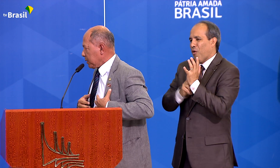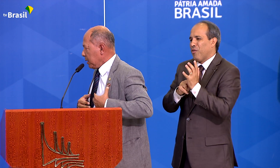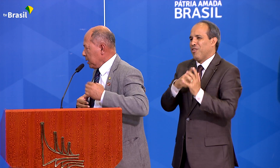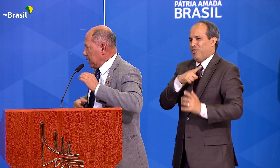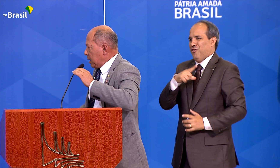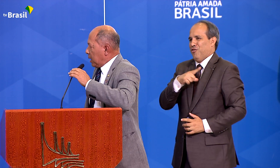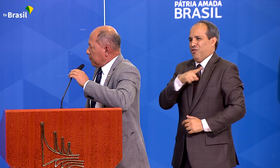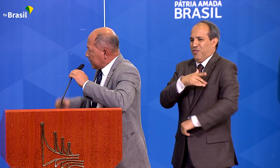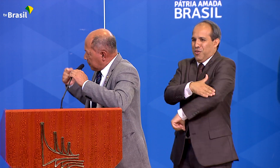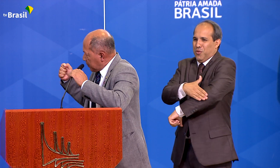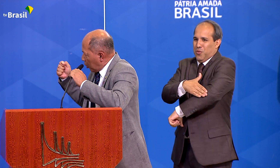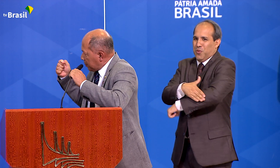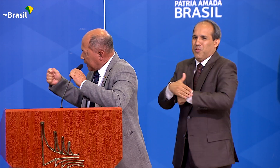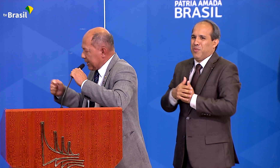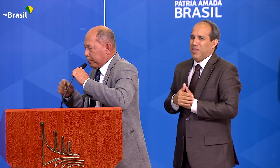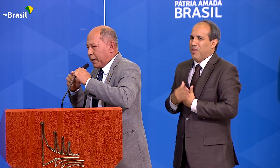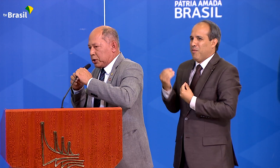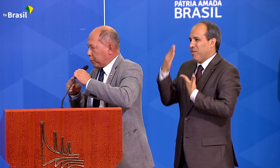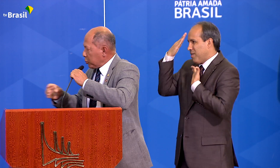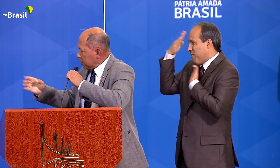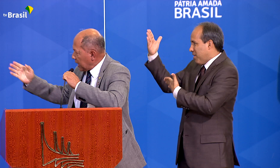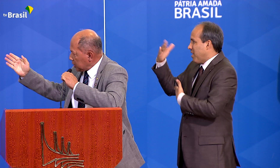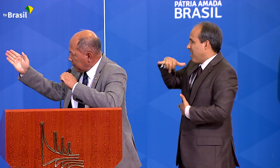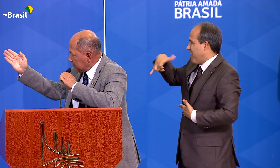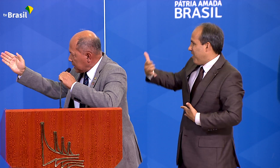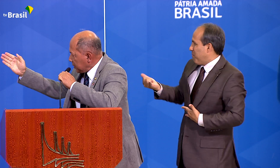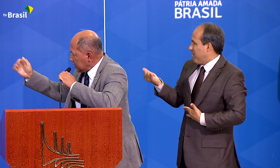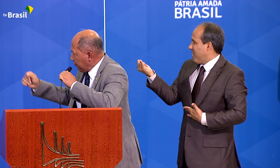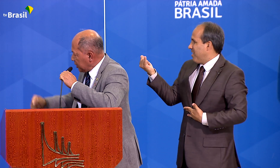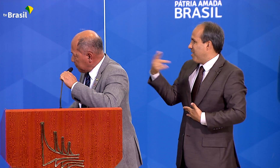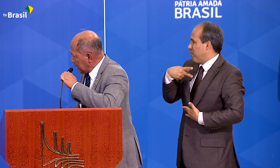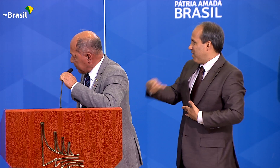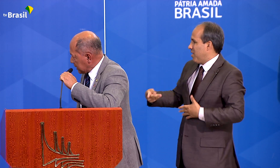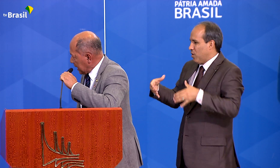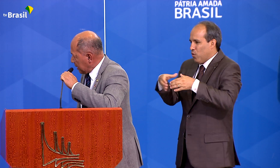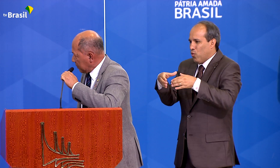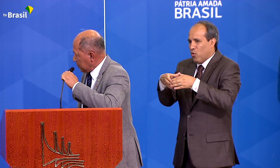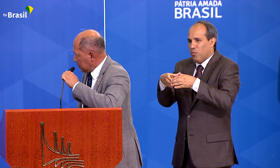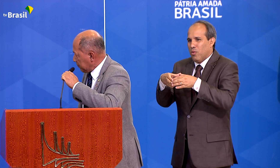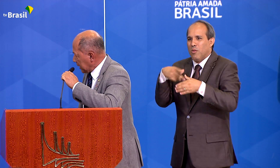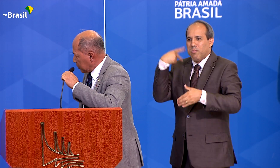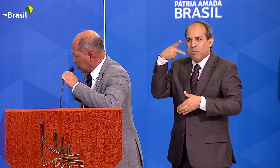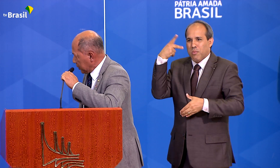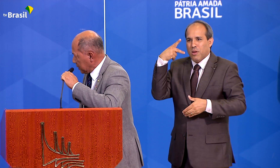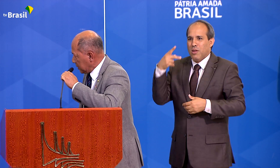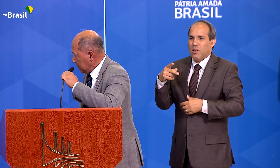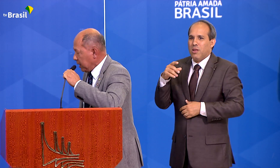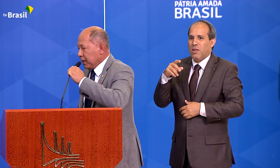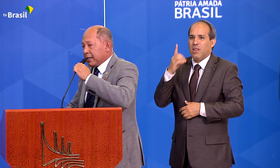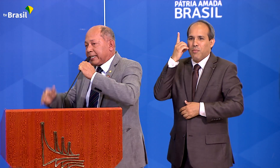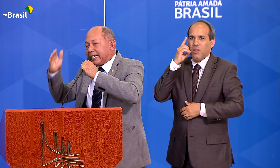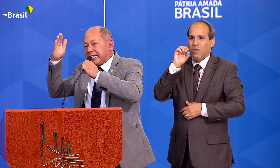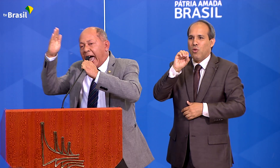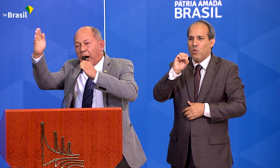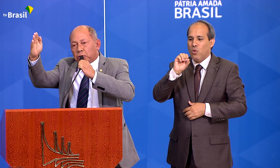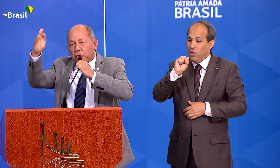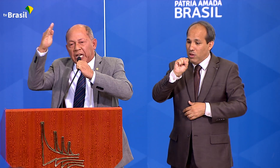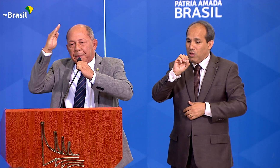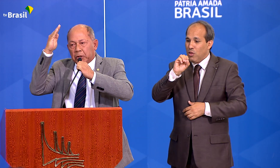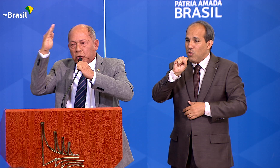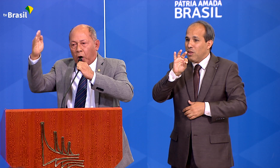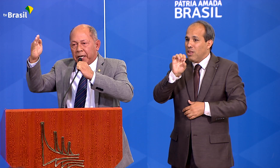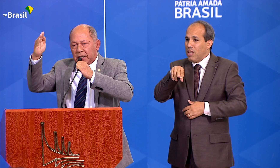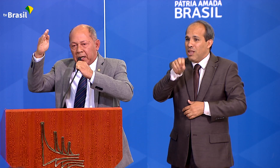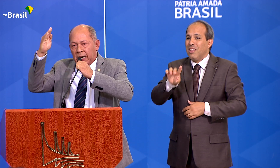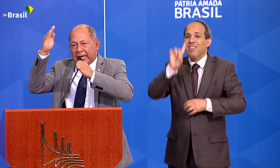instrumentos Obrigado por essa oportunidade presidente da frente parlamentar Deputado Sóstenes Que